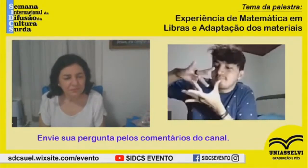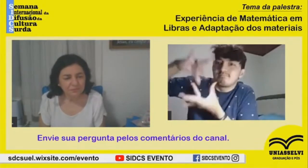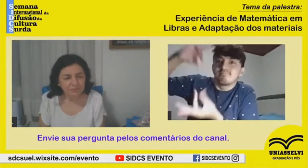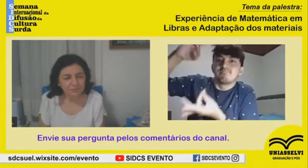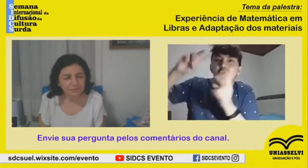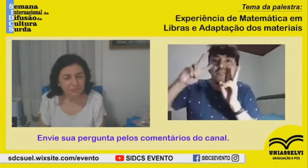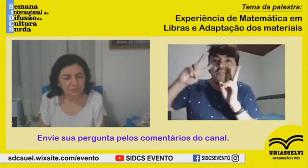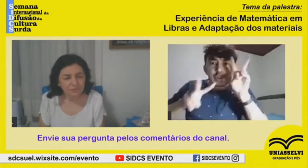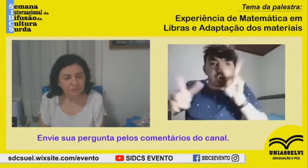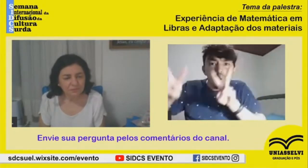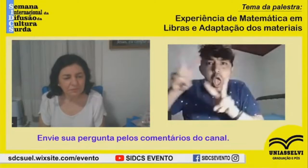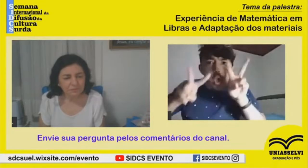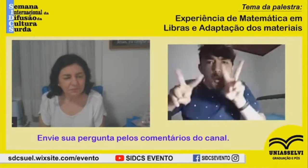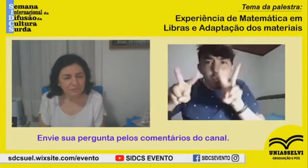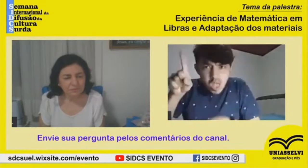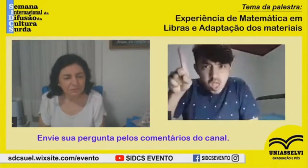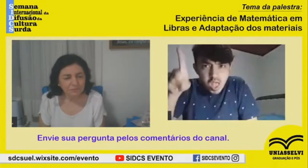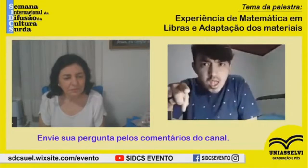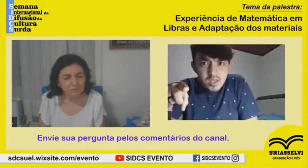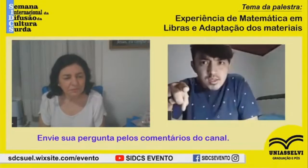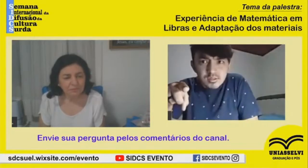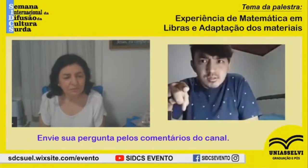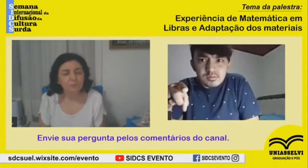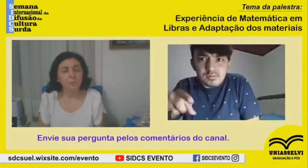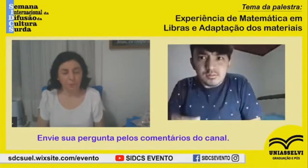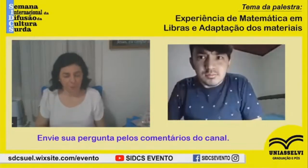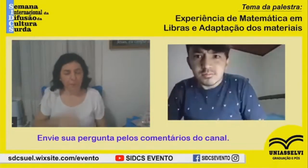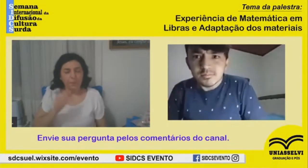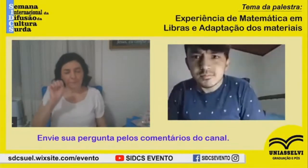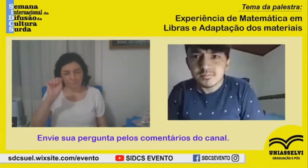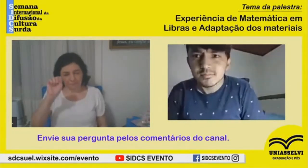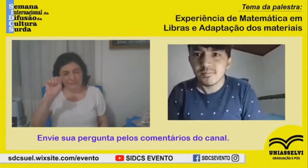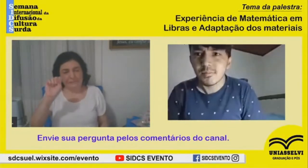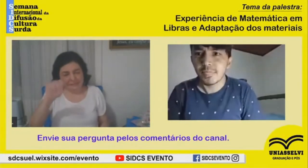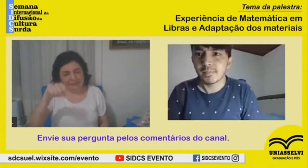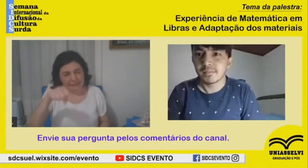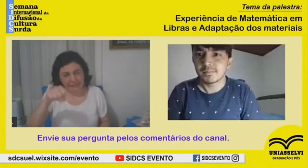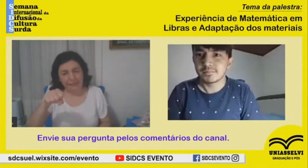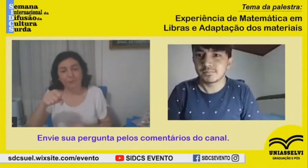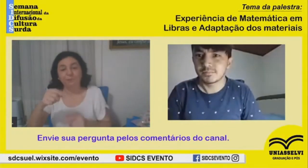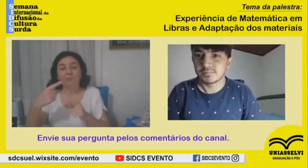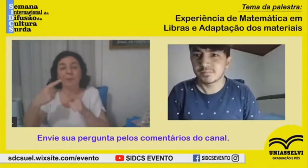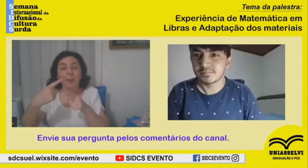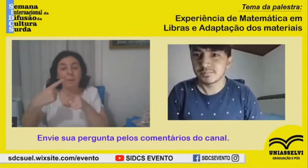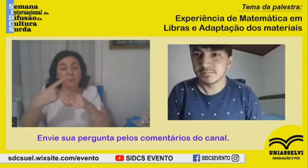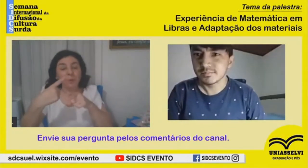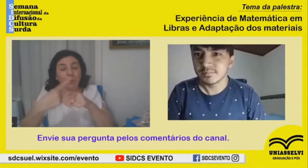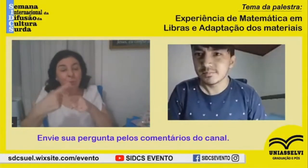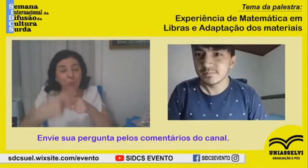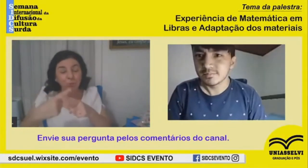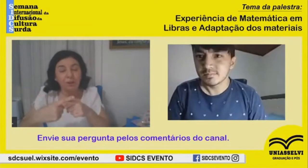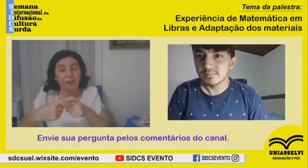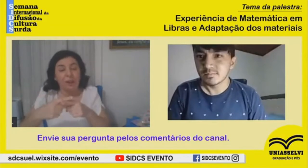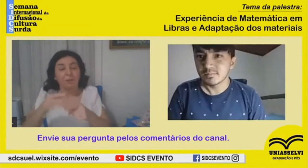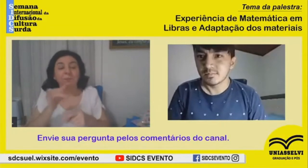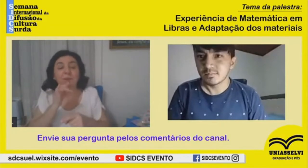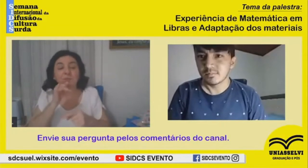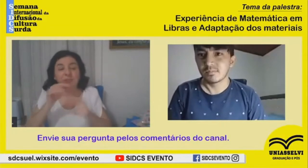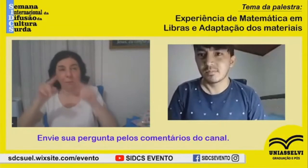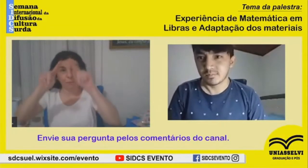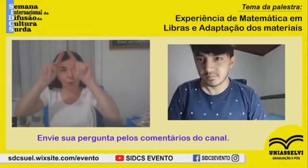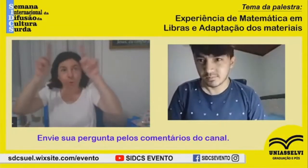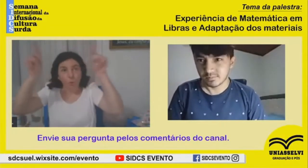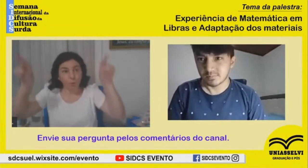adapta tudo isso para matemática e para coisas abstratas? Precisa as coisas abstratas também?